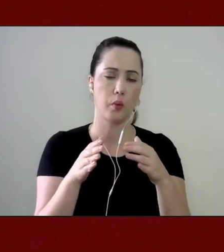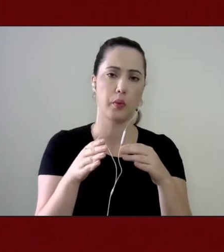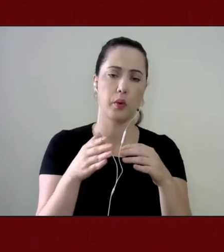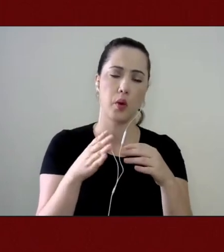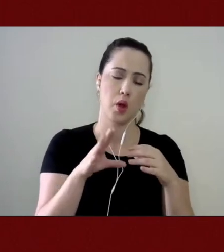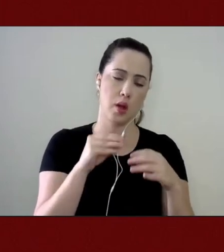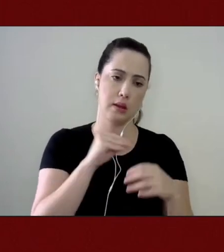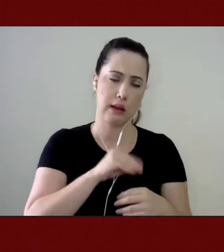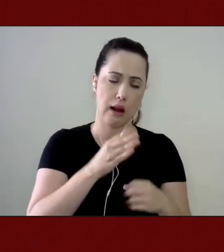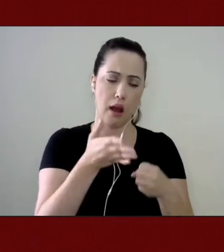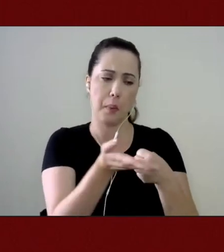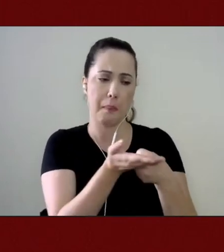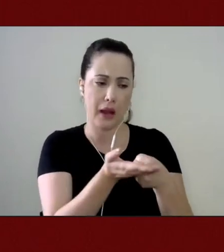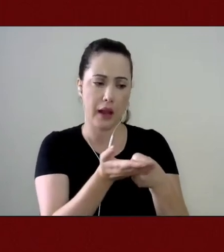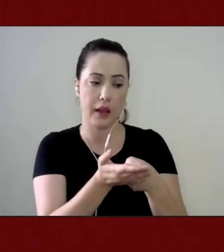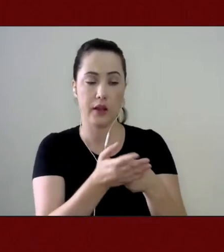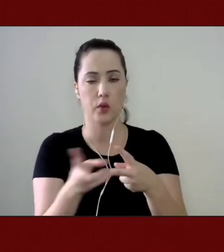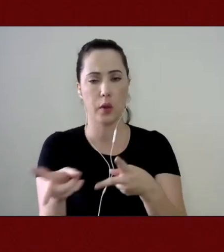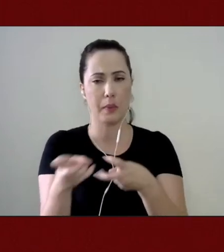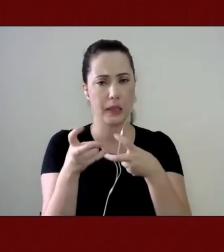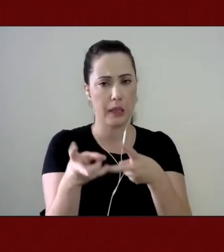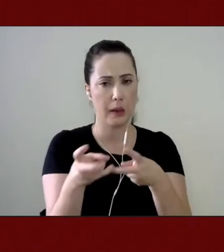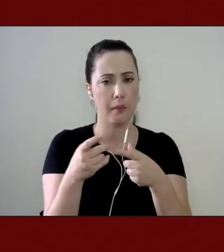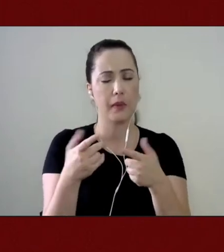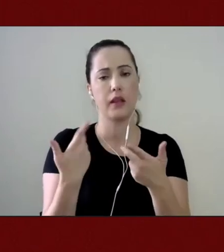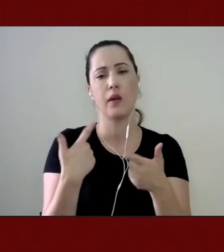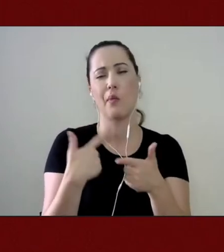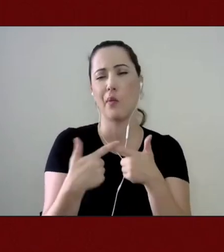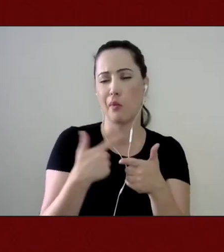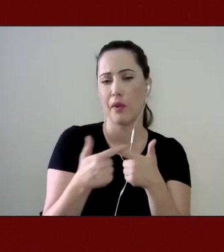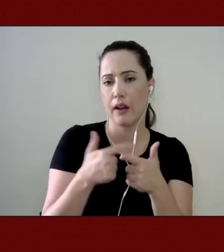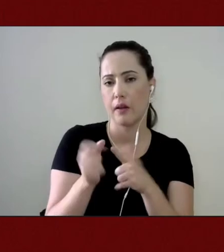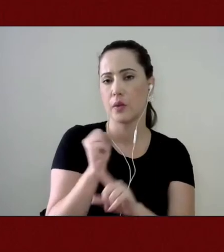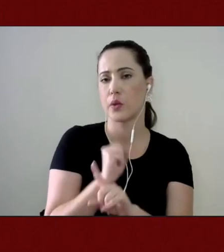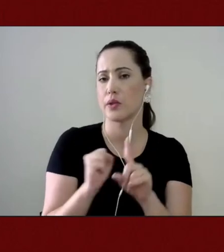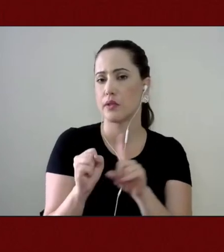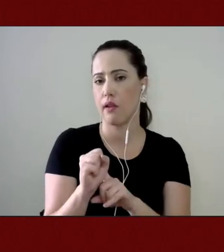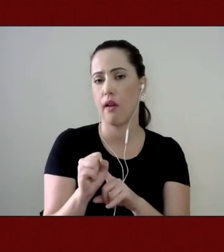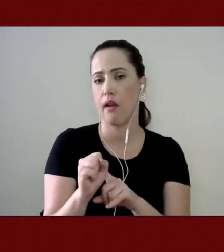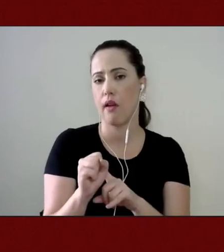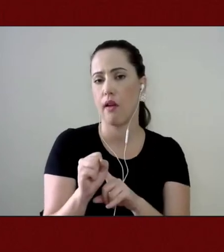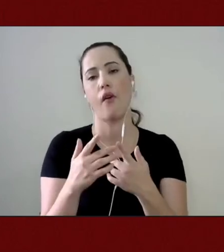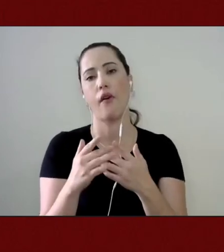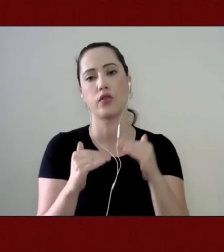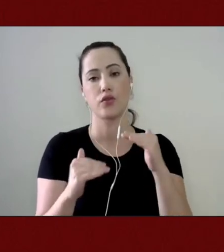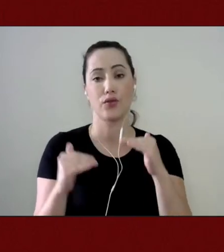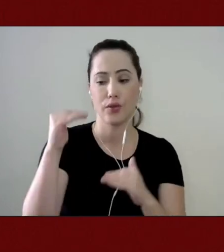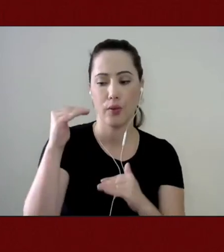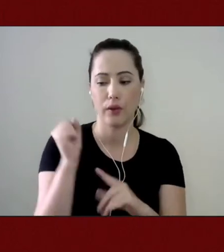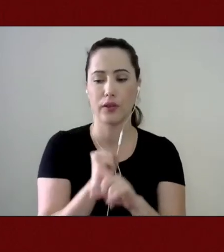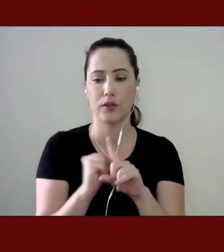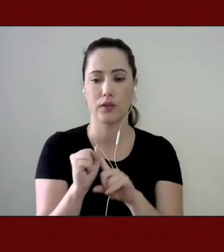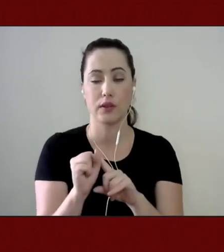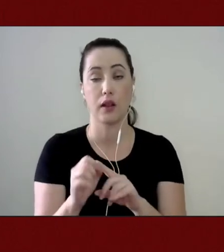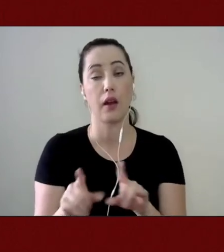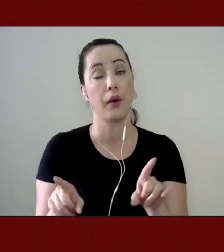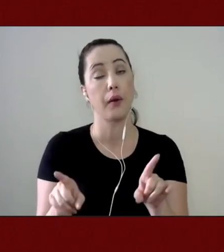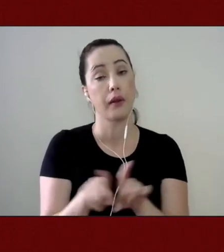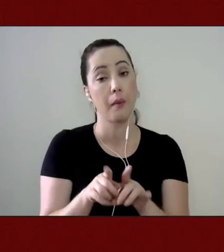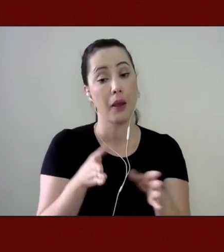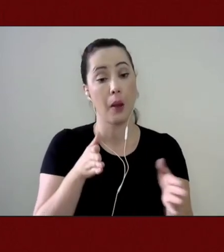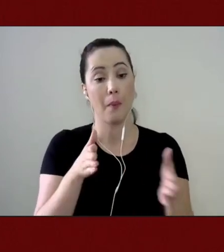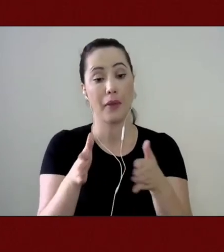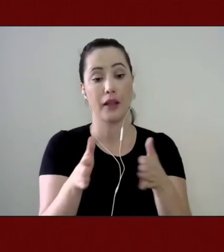as questões sociais e para as injustiças históricas do Brasil, também a fase do chamado obrerismo, que foi um período